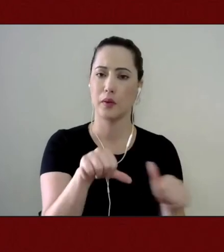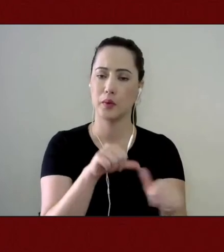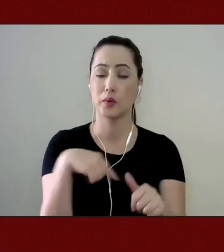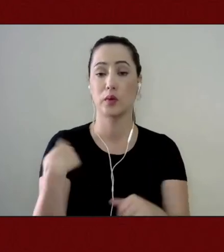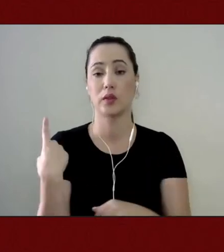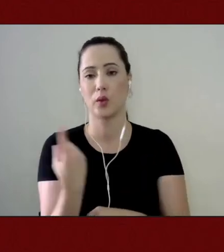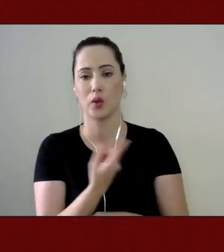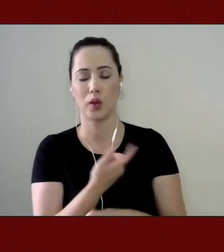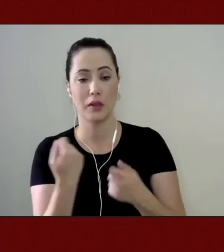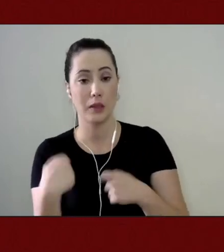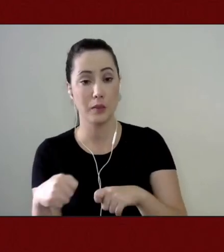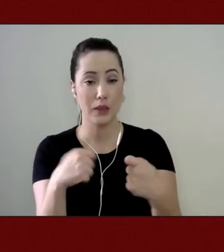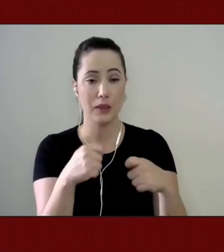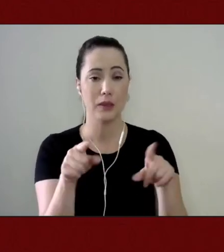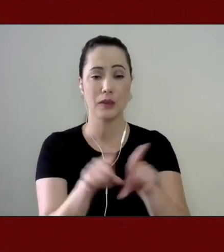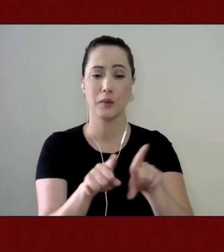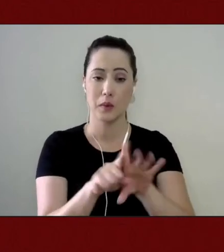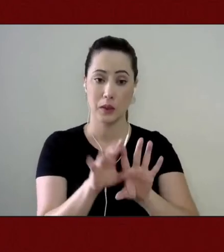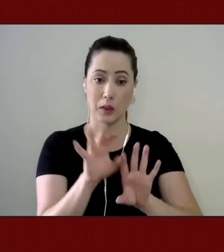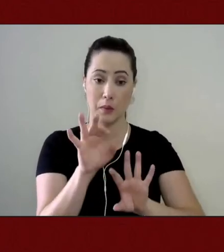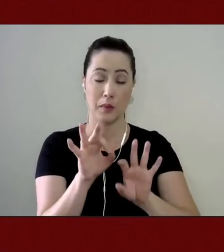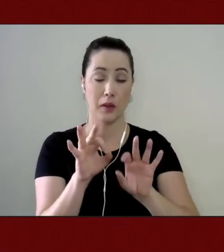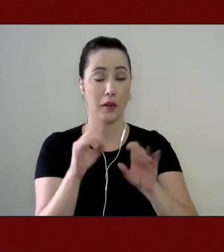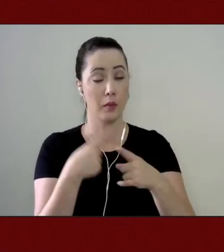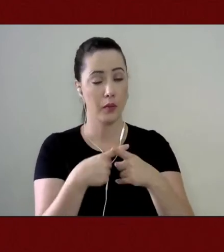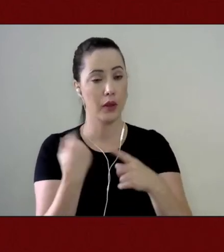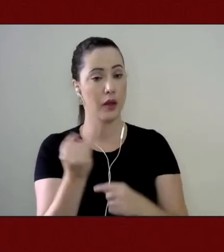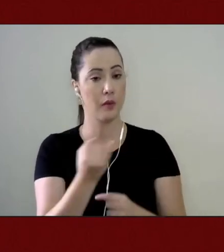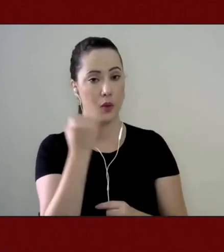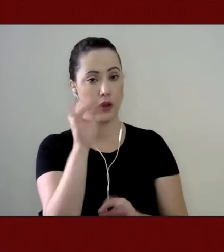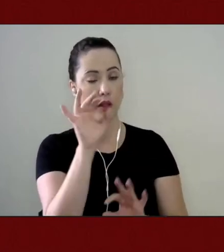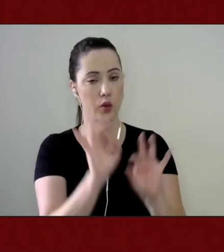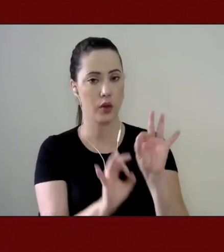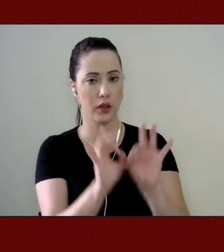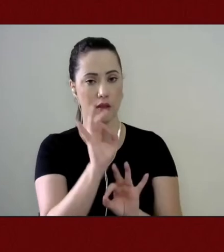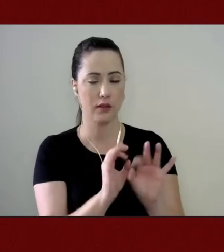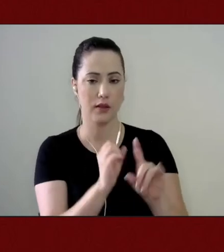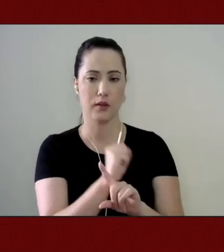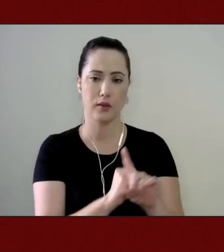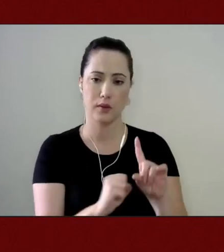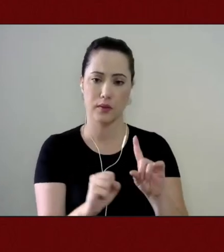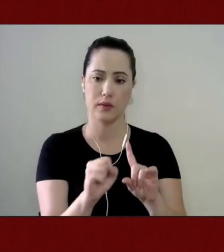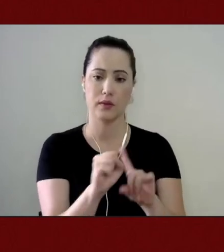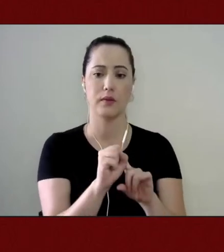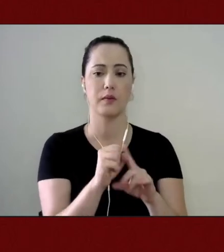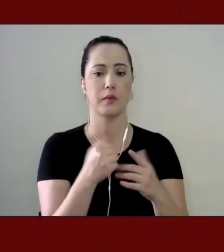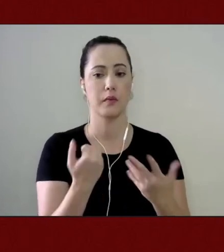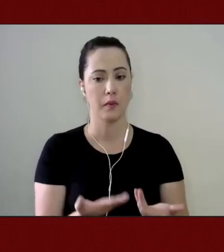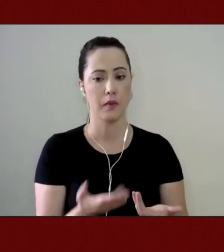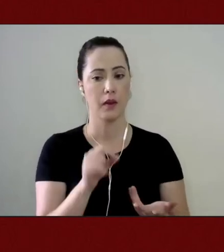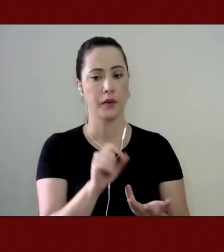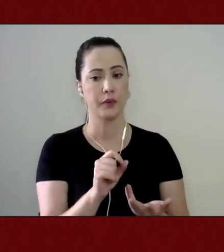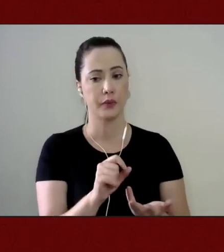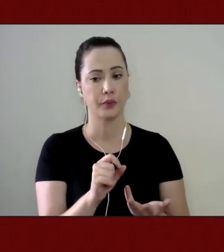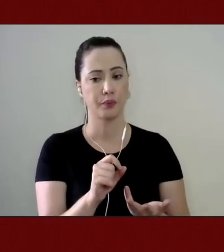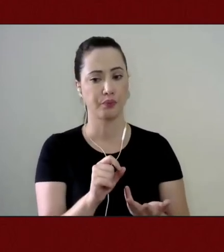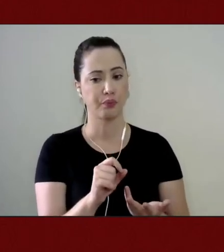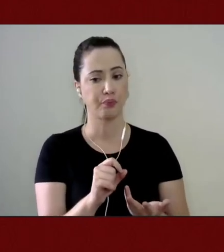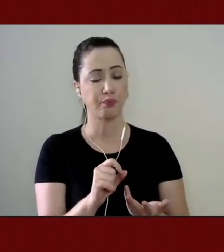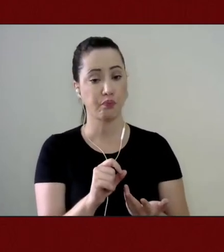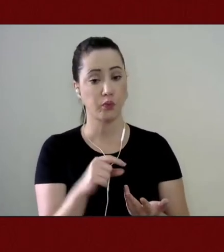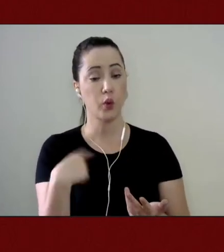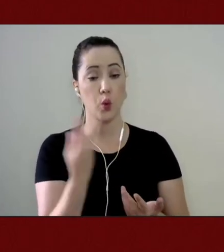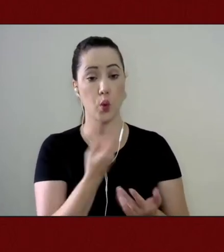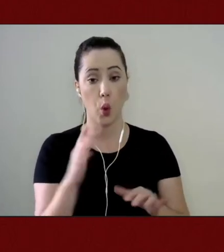é uma forma de organizar a sociedade de uma forma importante. Então, eu penso que os nossos militantes